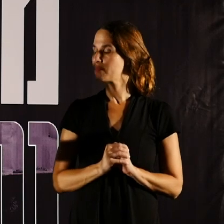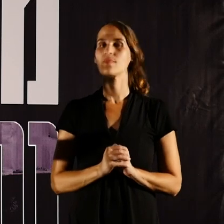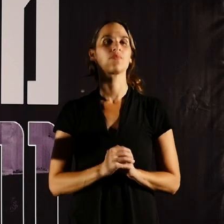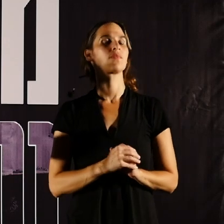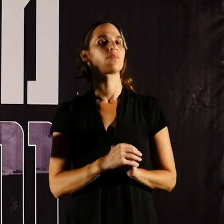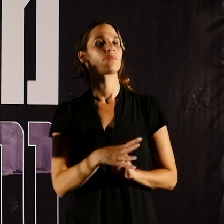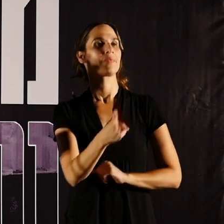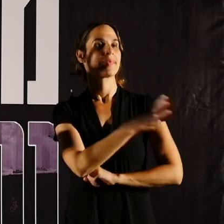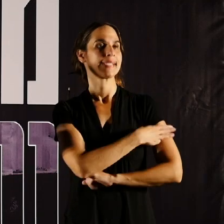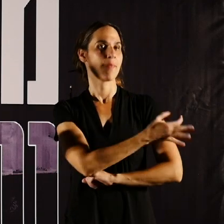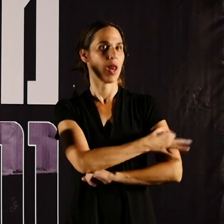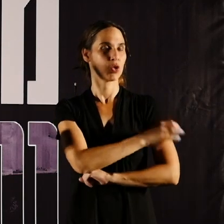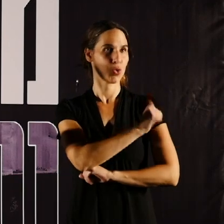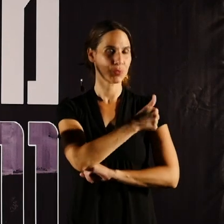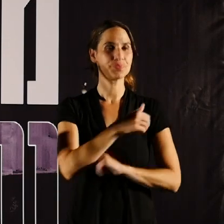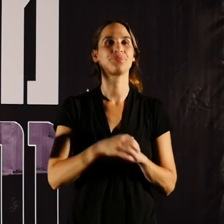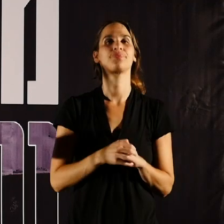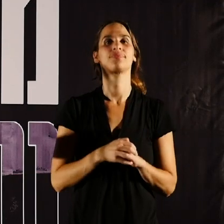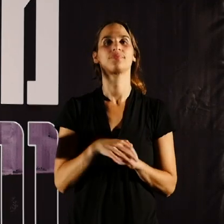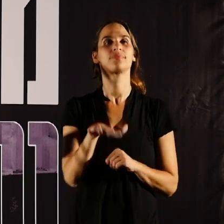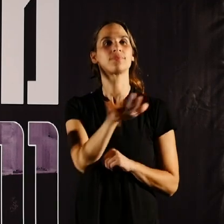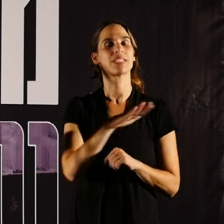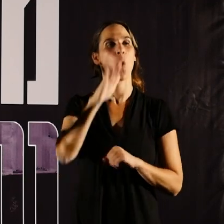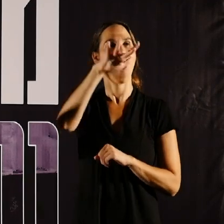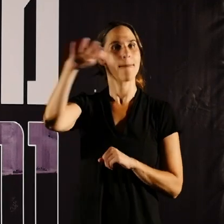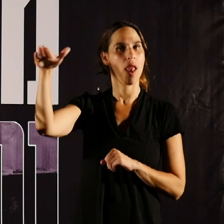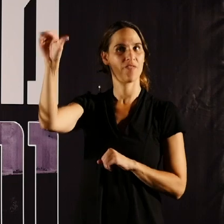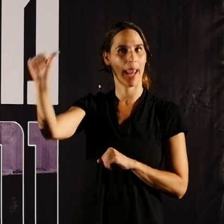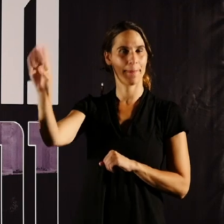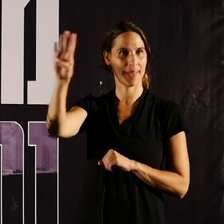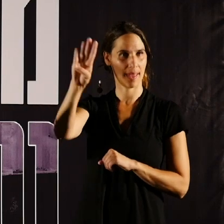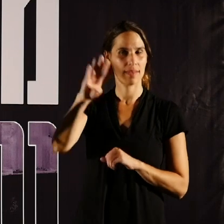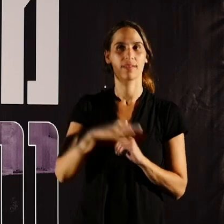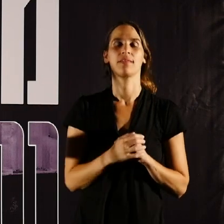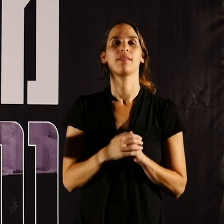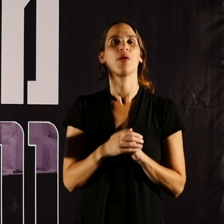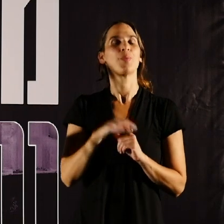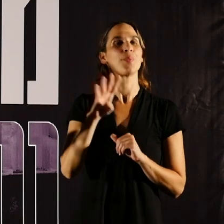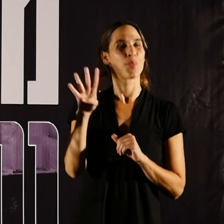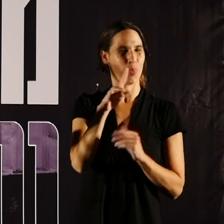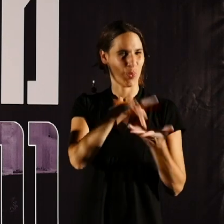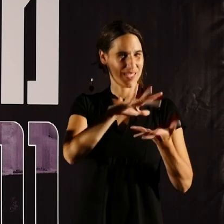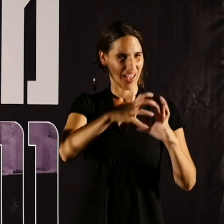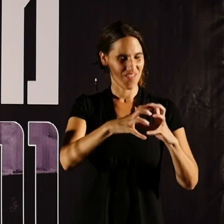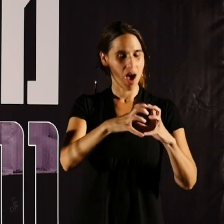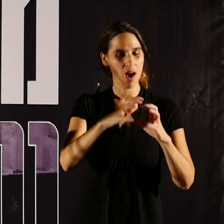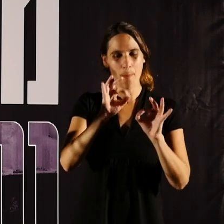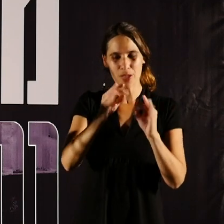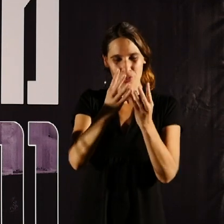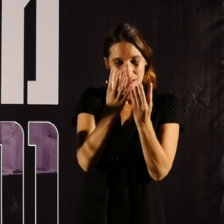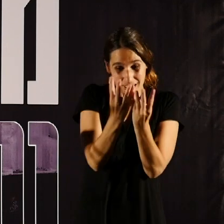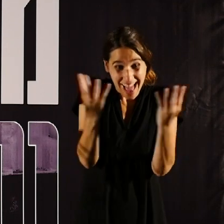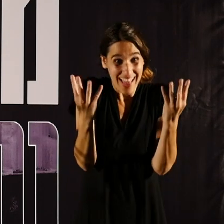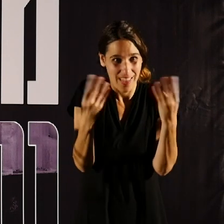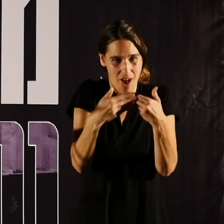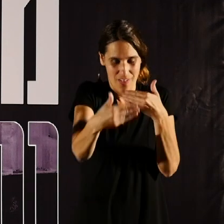דרגה סמל ראשון אזור רמלה ואל בירה בודרוס הכפר ממש נמצא על גדר